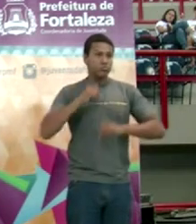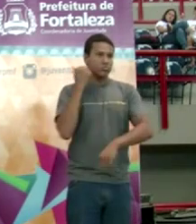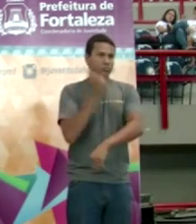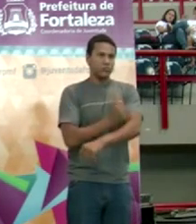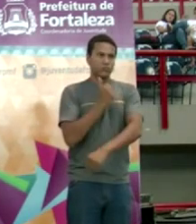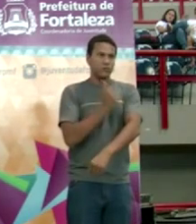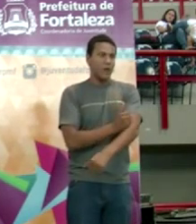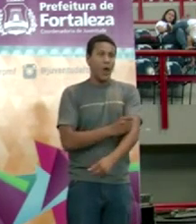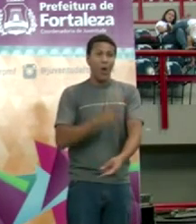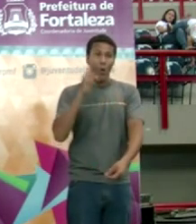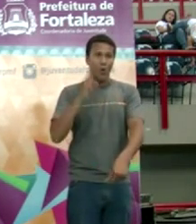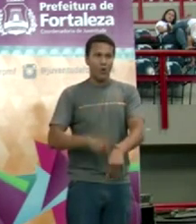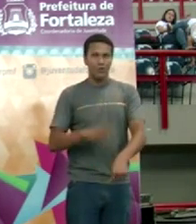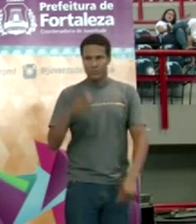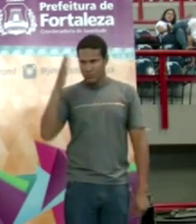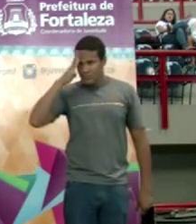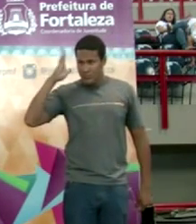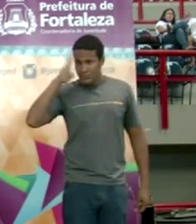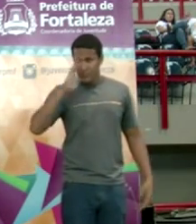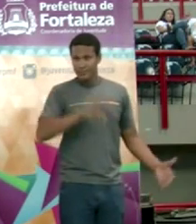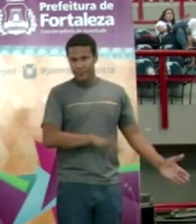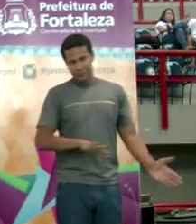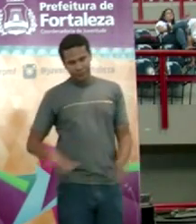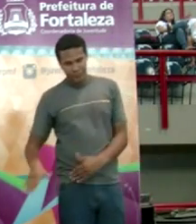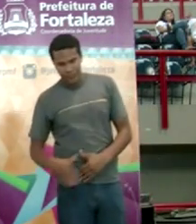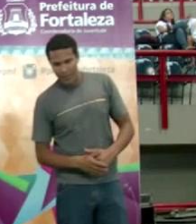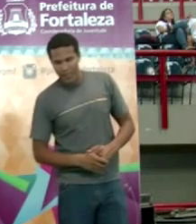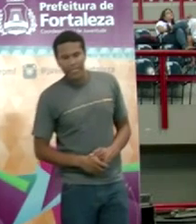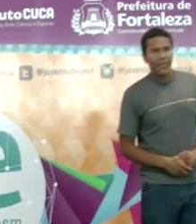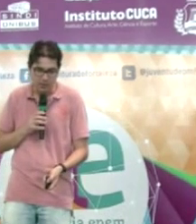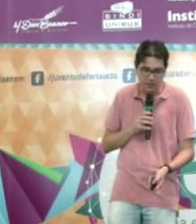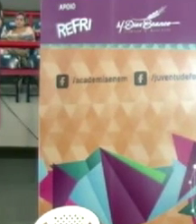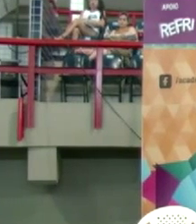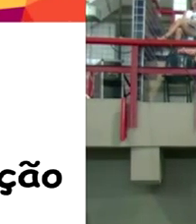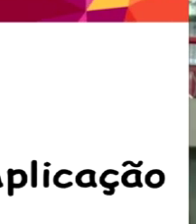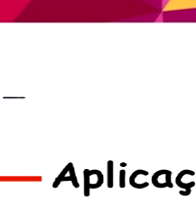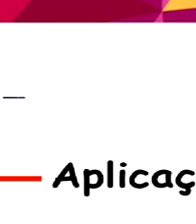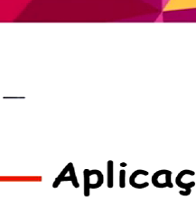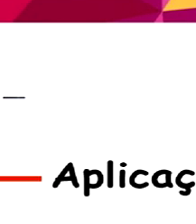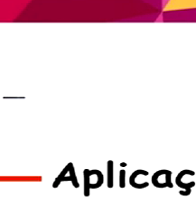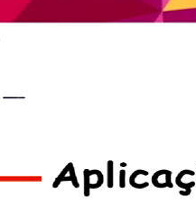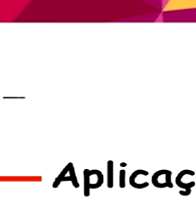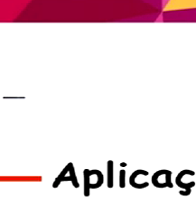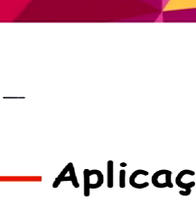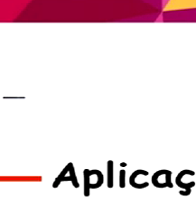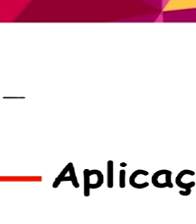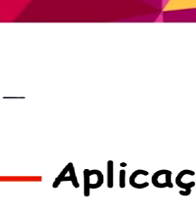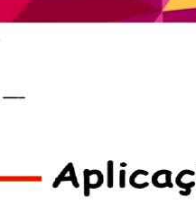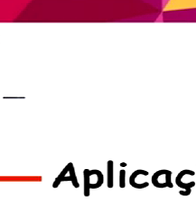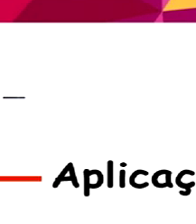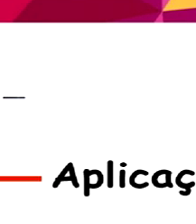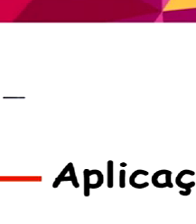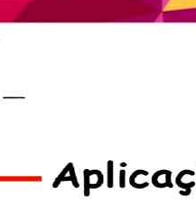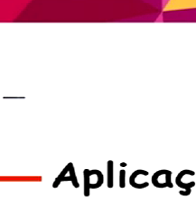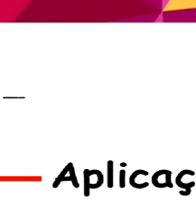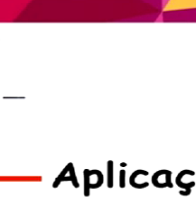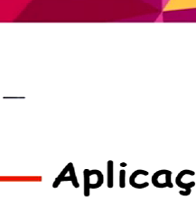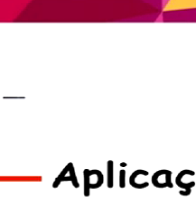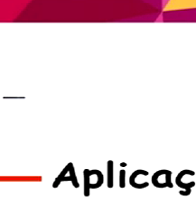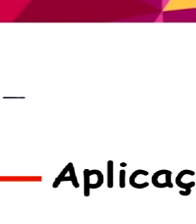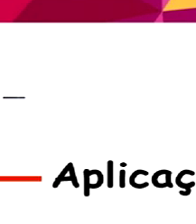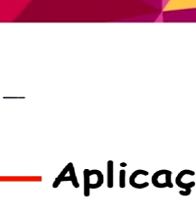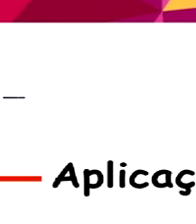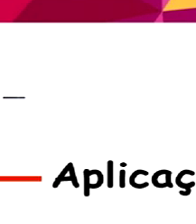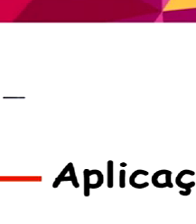tá? Bom, saindo das aminas, a gente vai para amida. Como é que é o